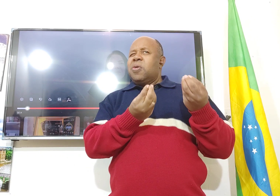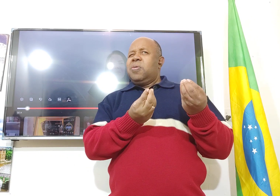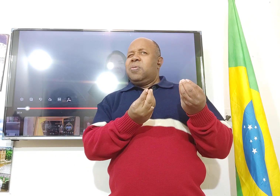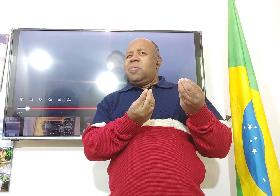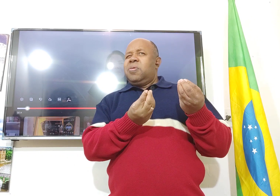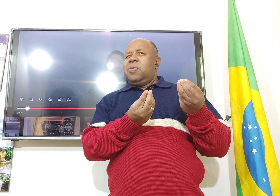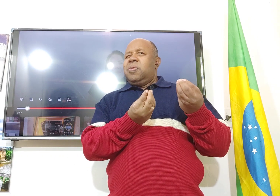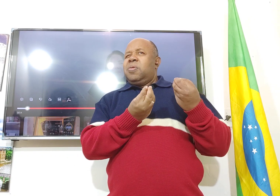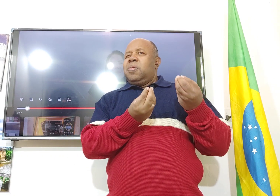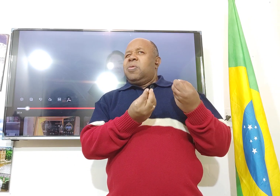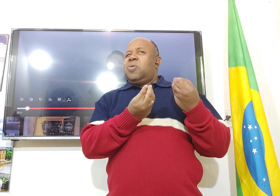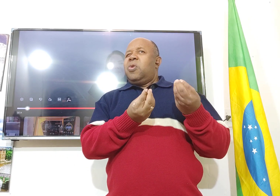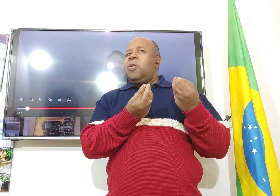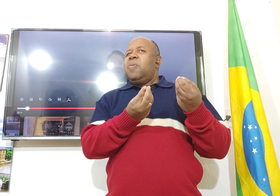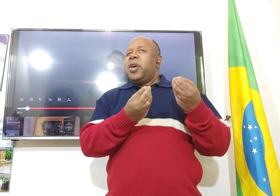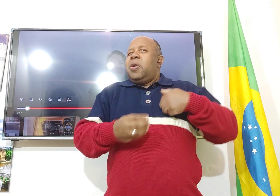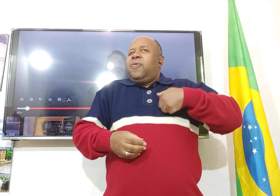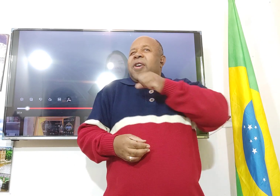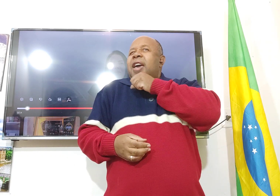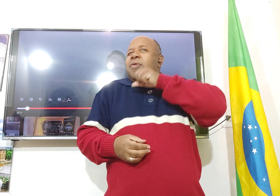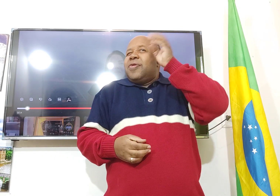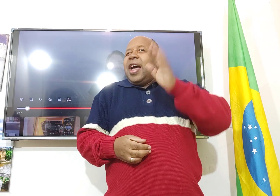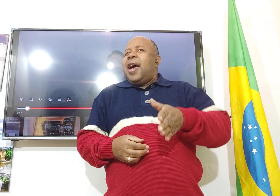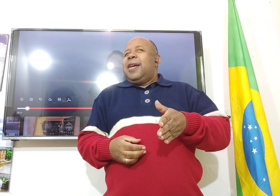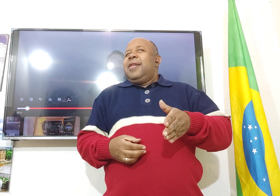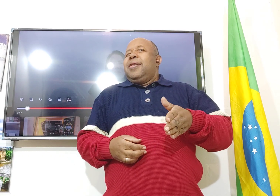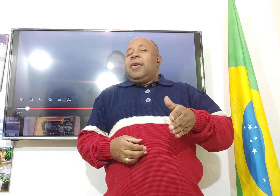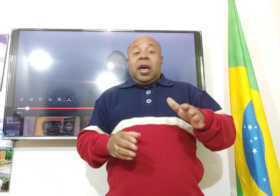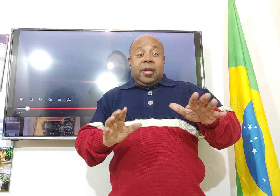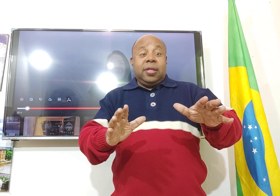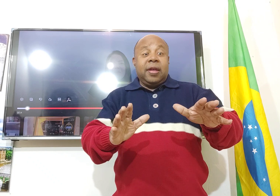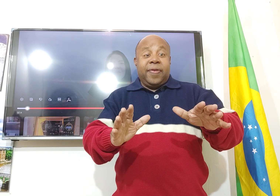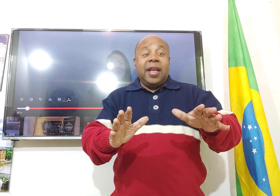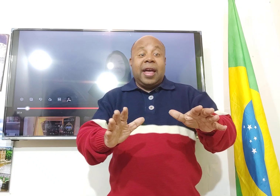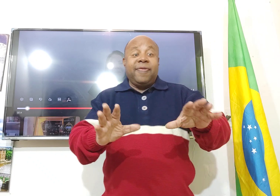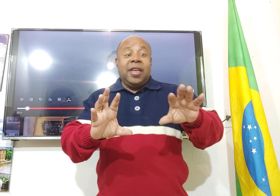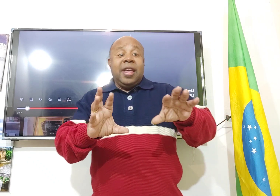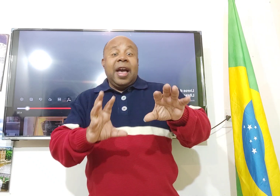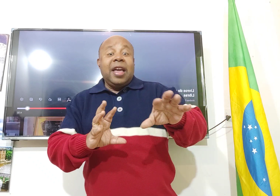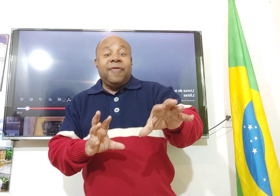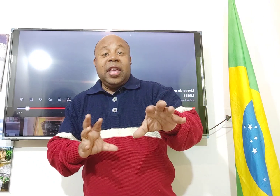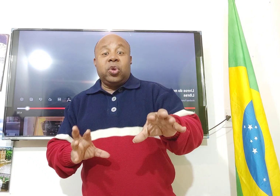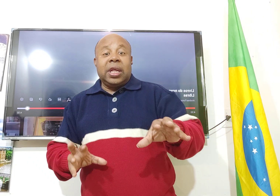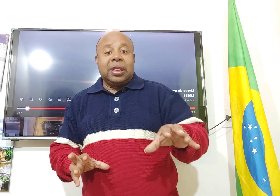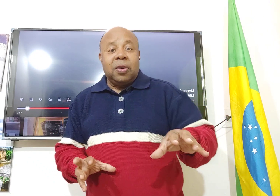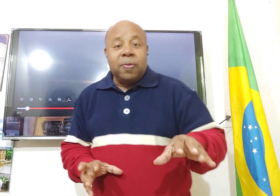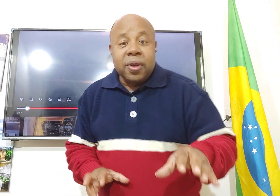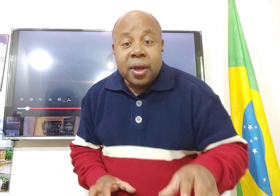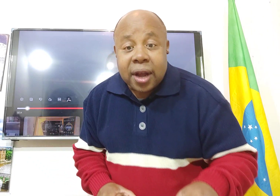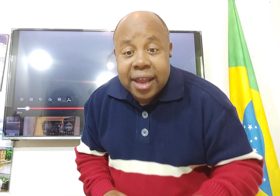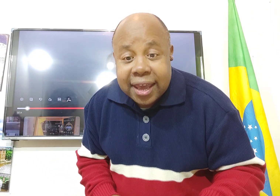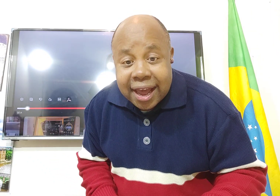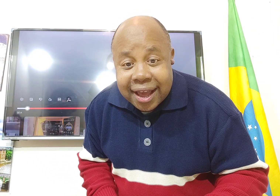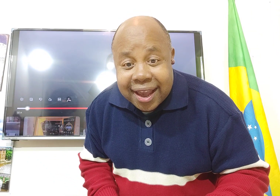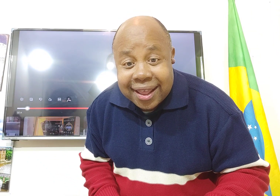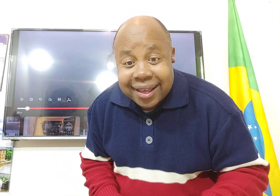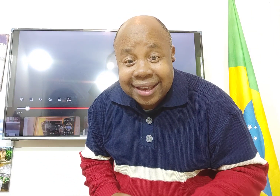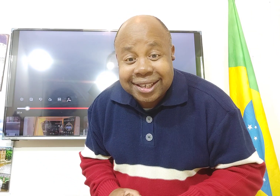Como? Como? Eu, velho, já? Olha, isso aí vem a entonação. Cadê a Kelly? A Kelly quietinha